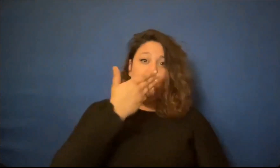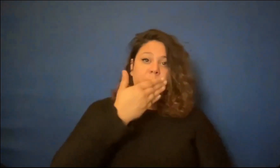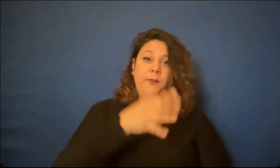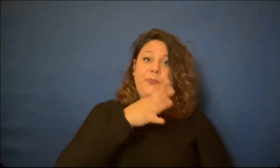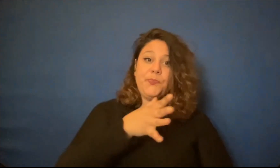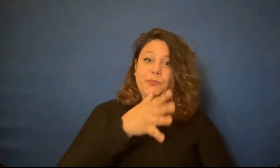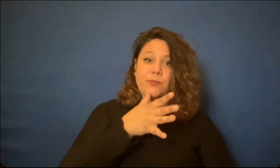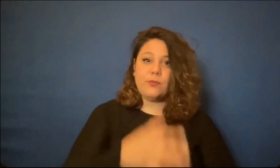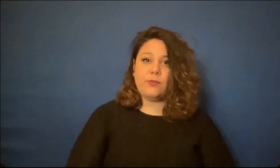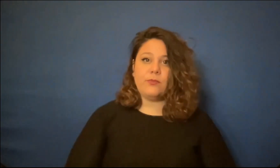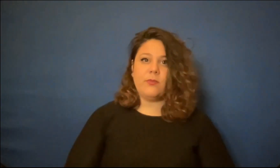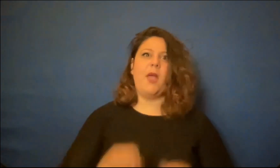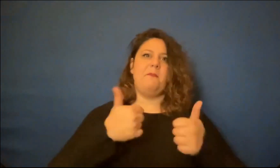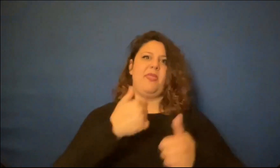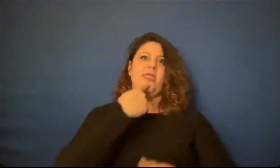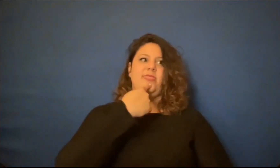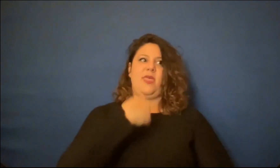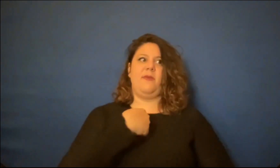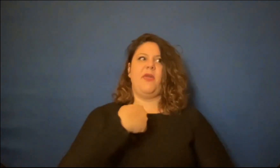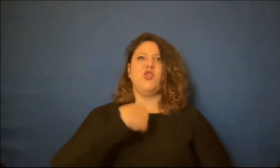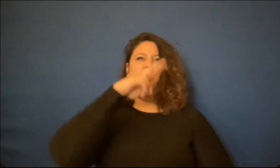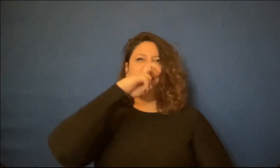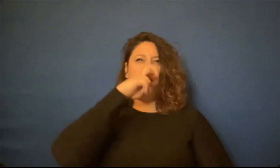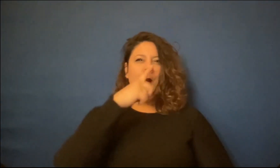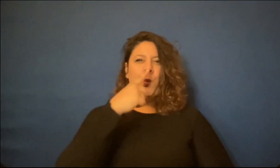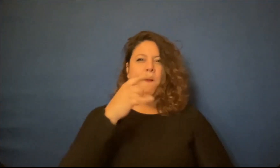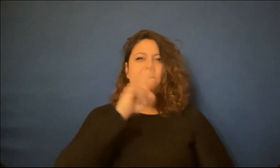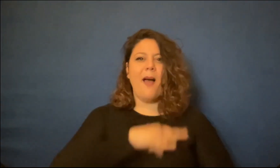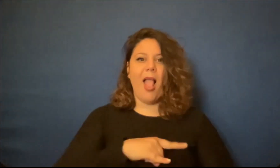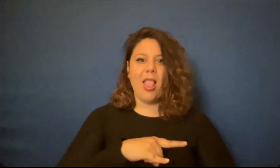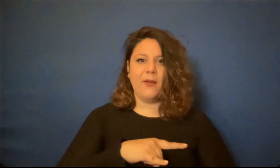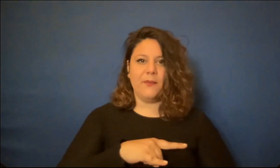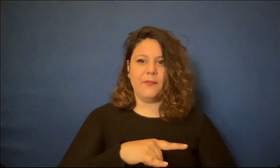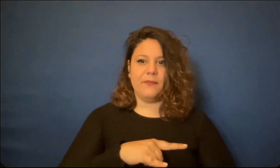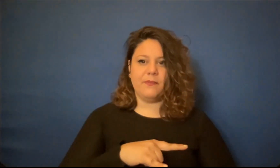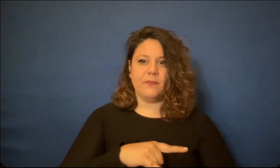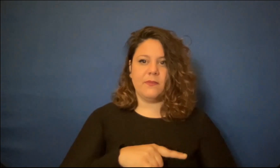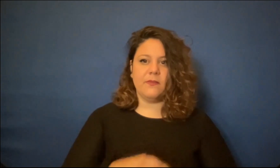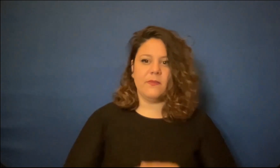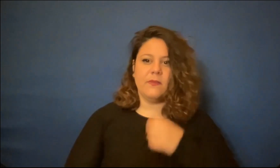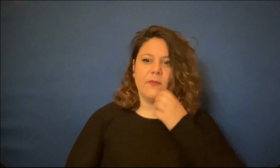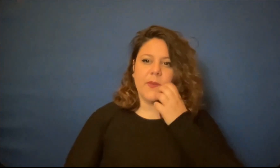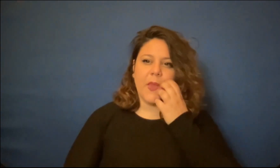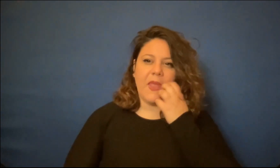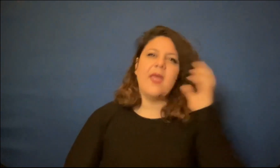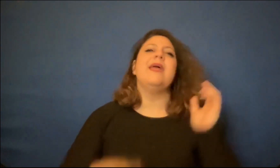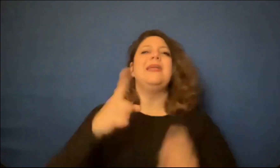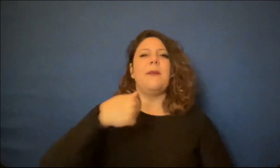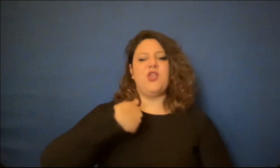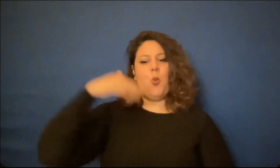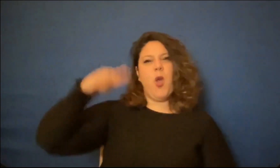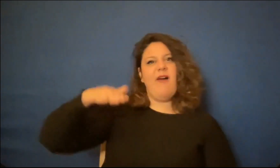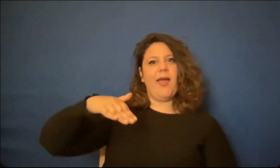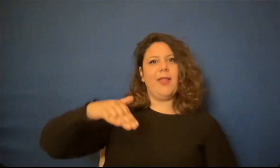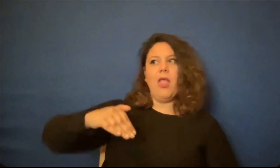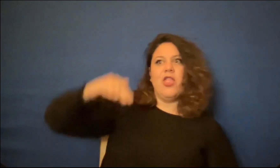me empezaron a decir que olía mal, empezaron a decir que era muy bajita, que por qué no crecía, que